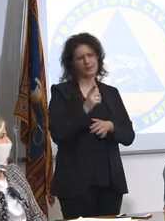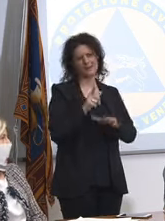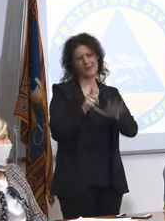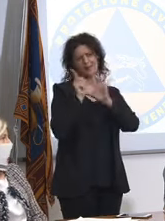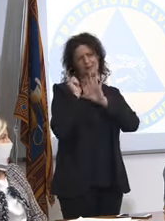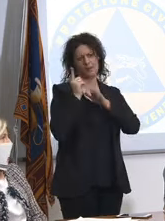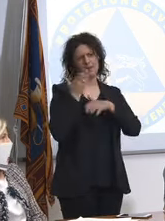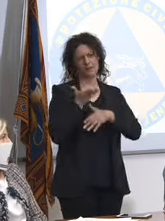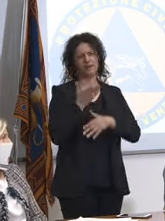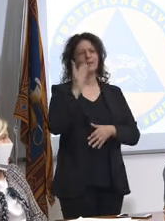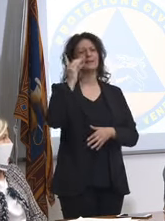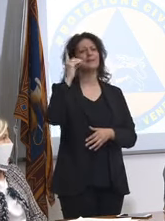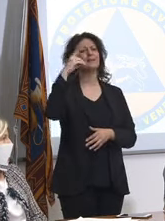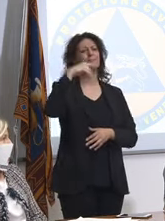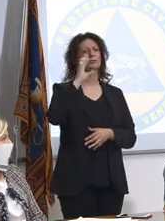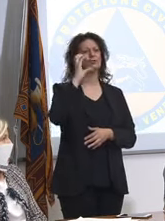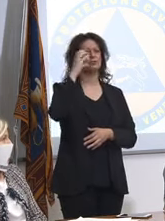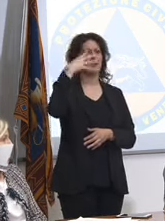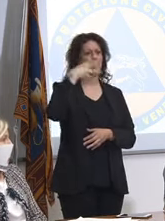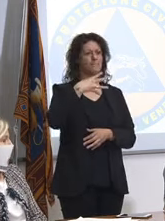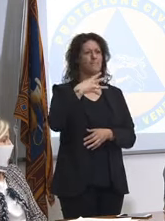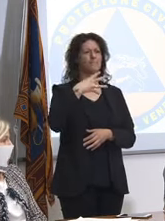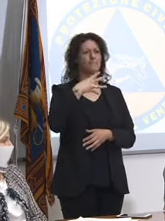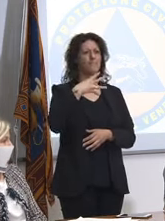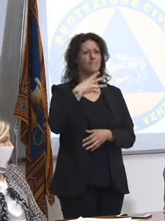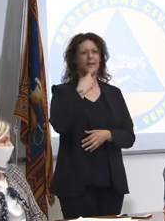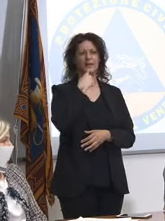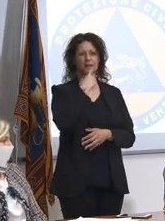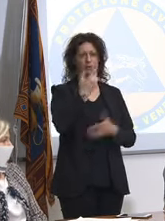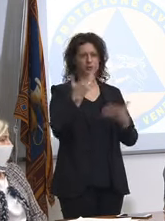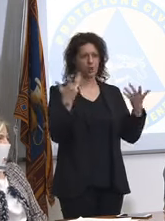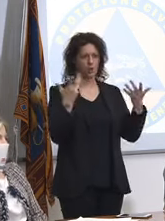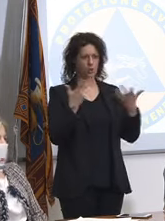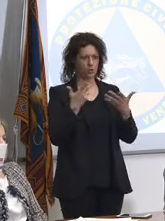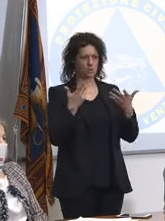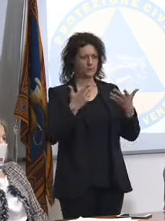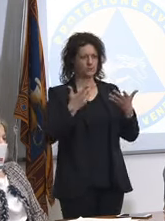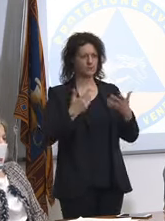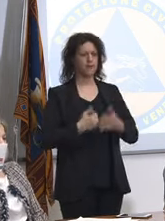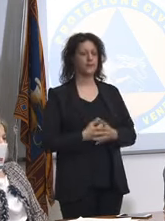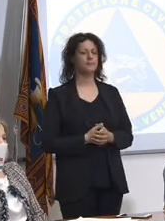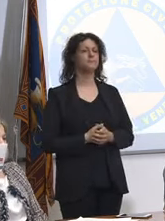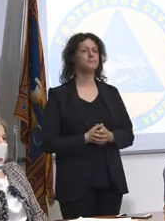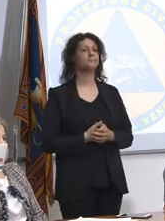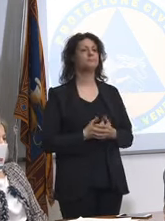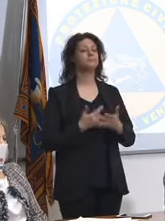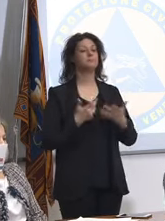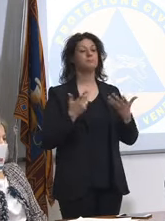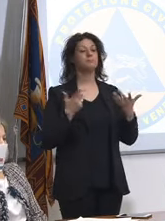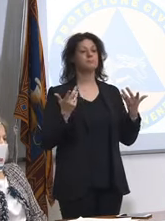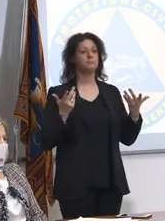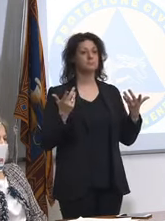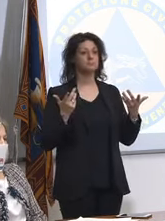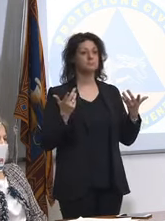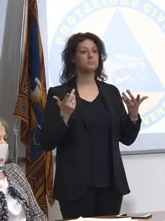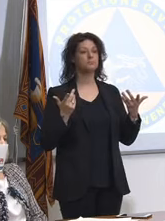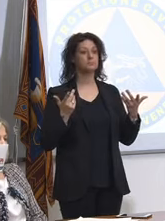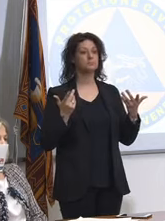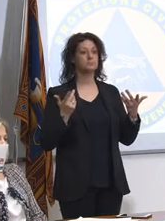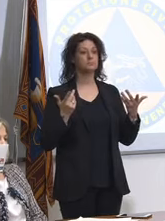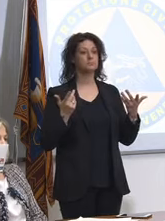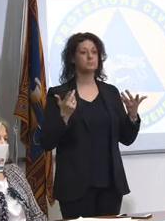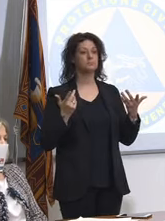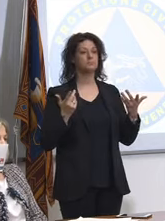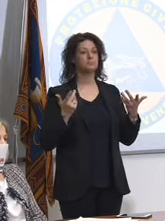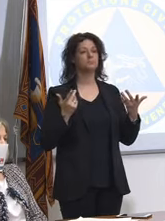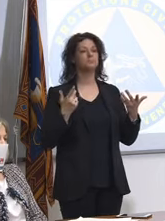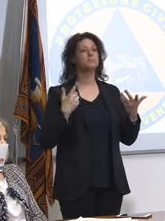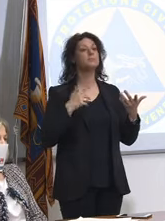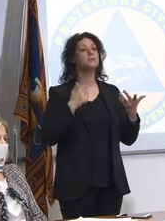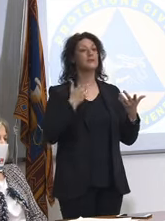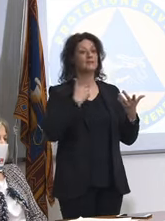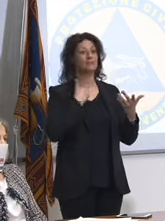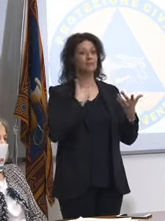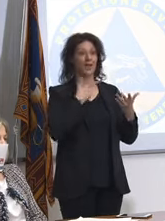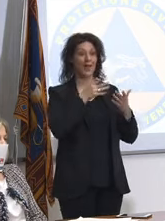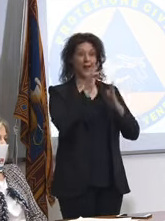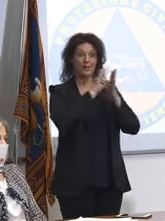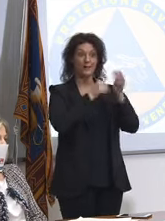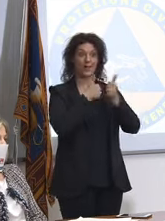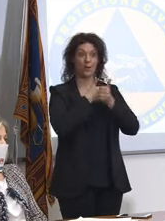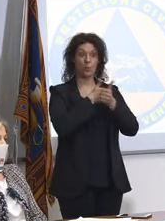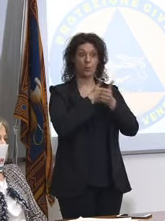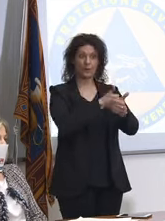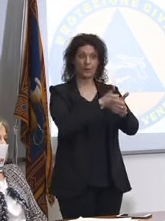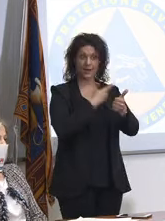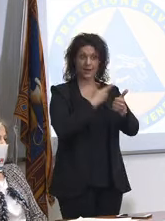fa. Prevede che ci sia la possibilità, fatte salve, diciamo, le indicazioni delle linee guida, di anticipare